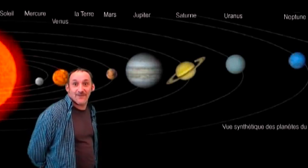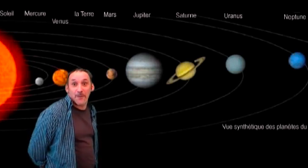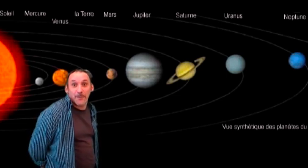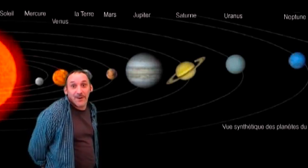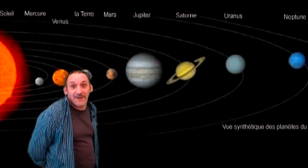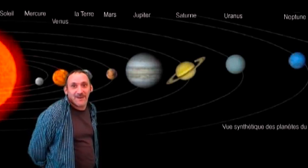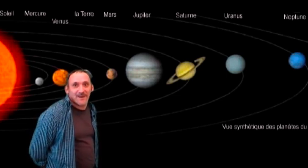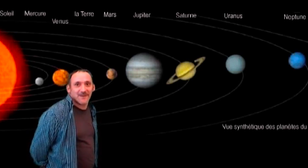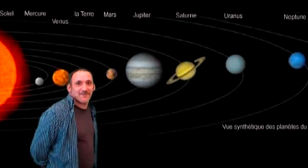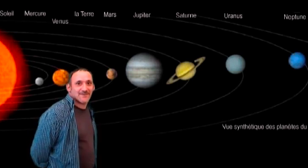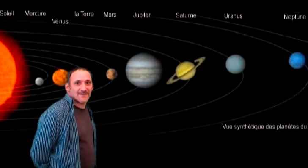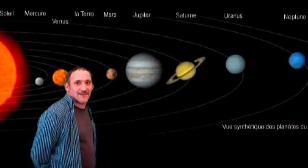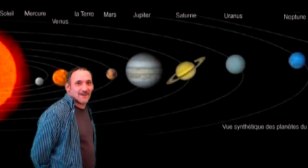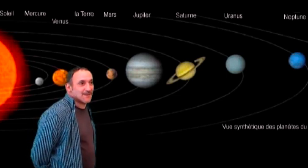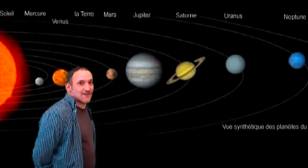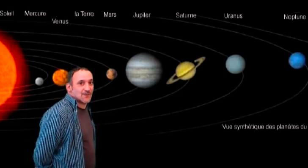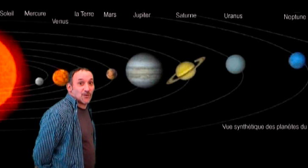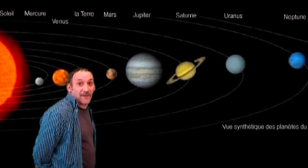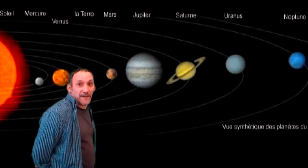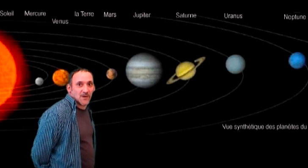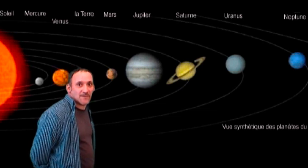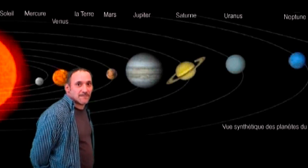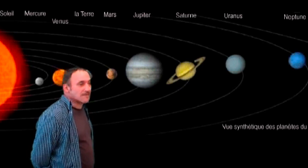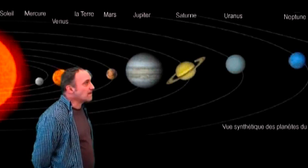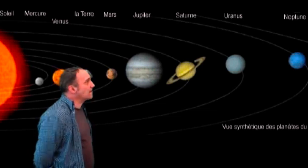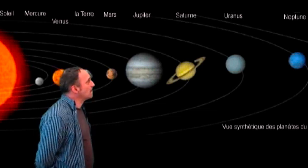hommes politiques, gouvernants.